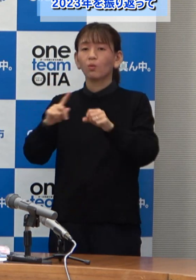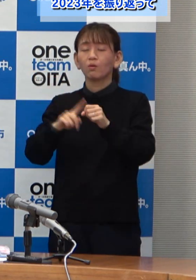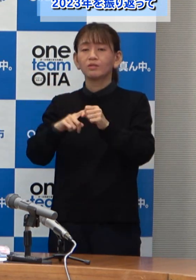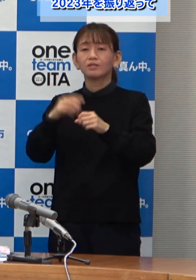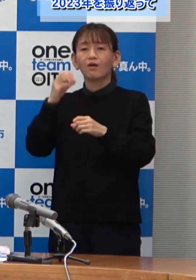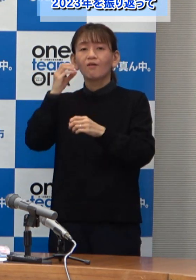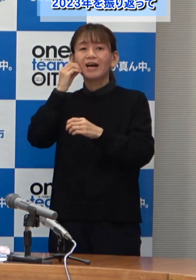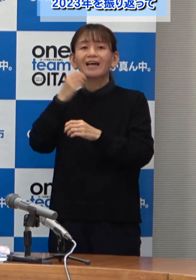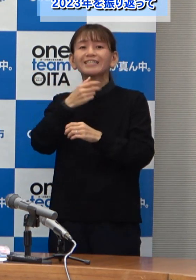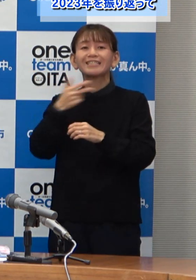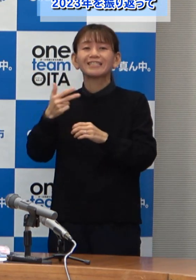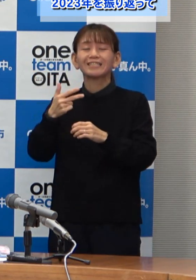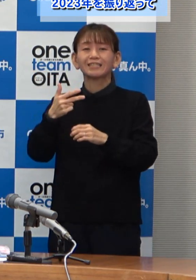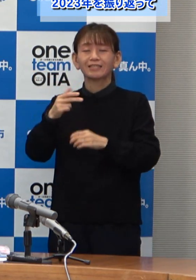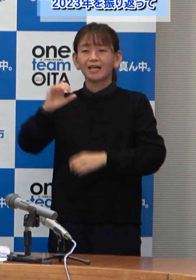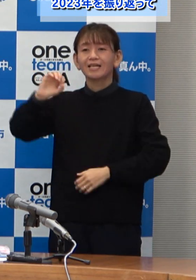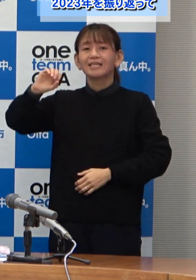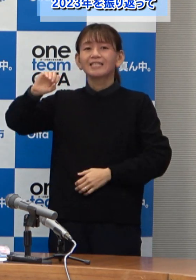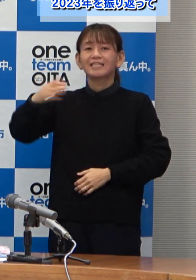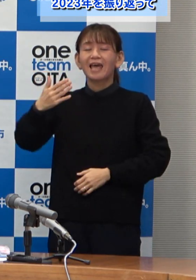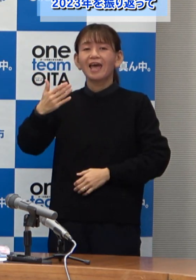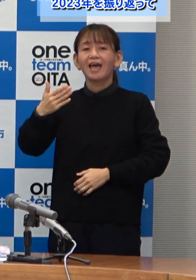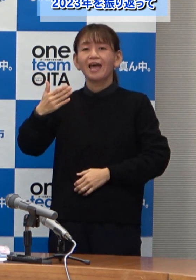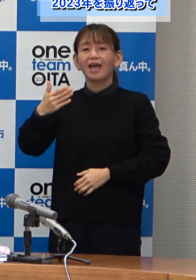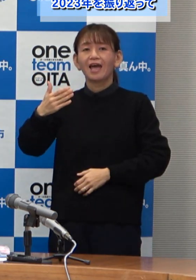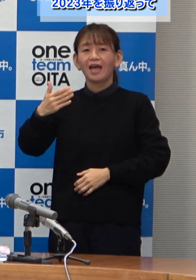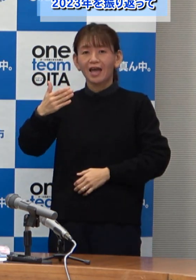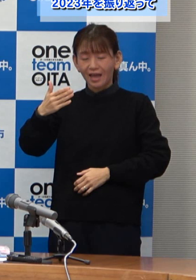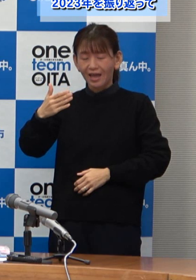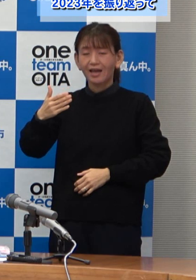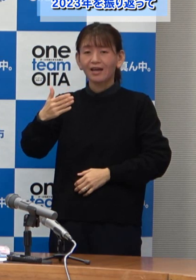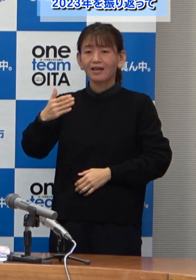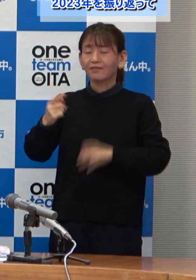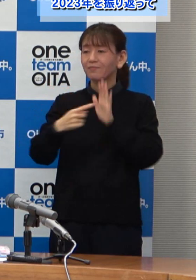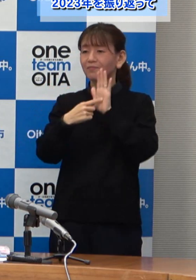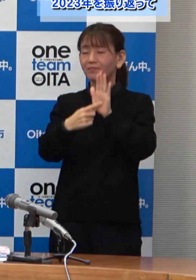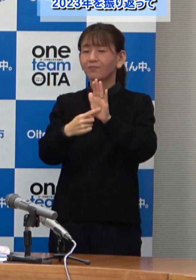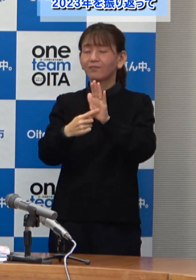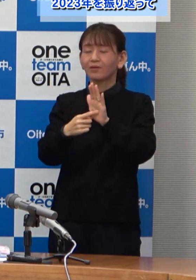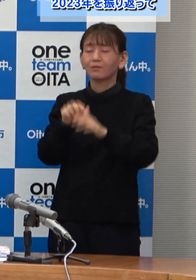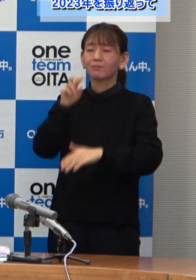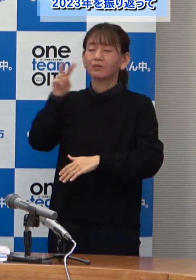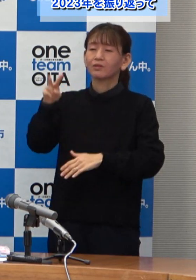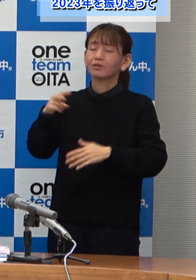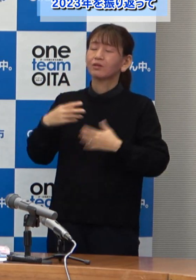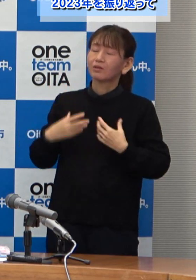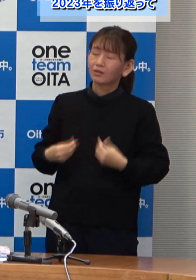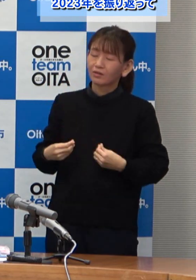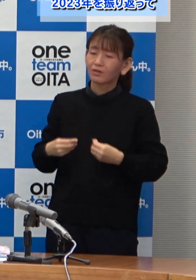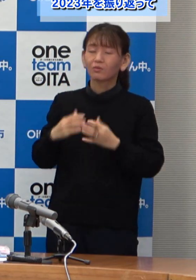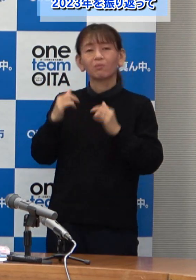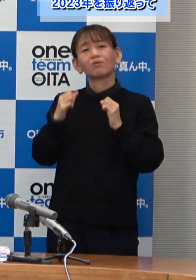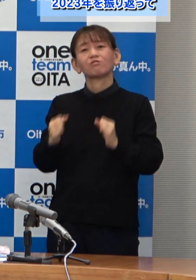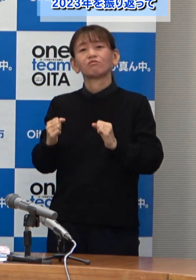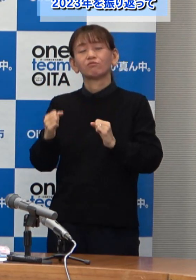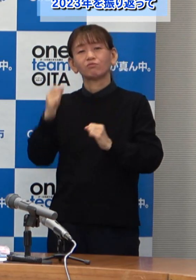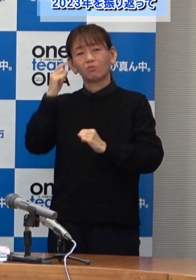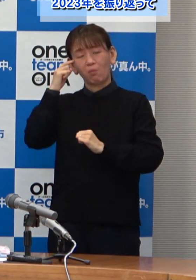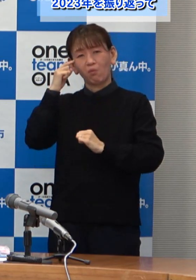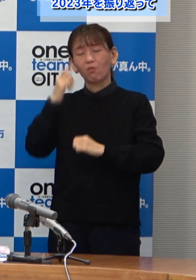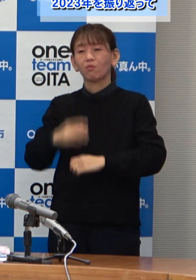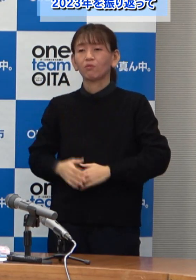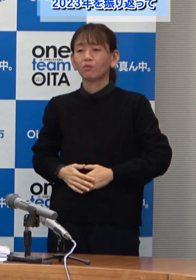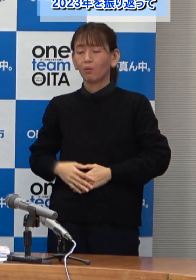ゼということで落胆した人が多いんじゃないかと思いますけど私は